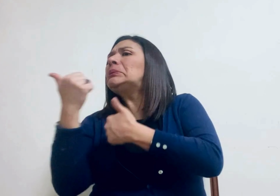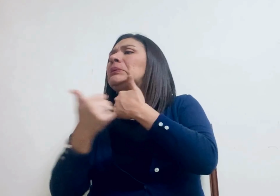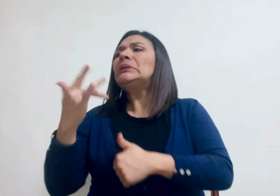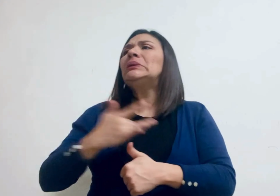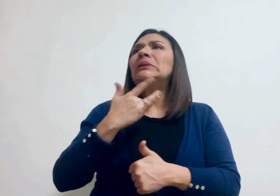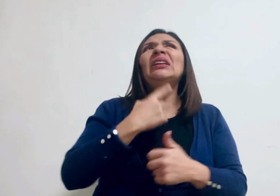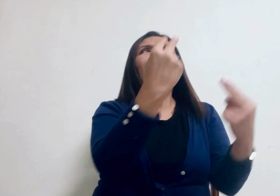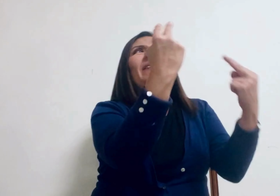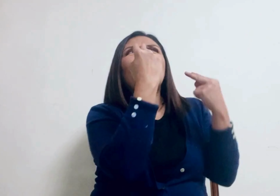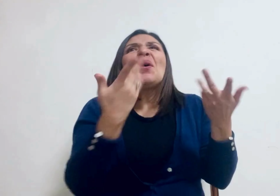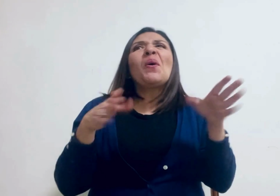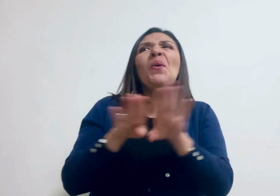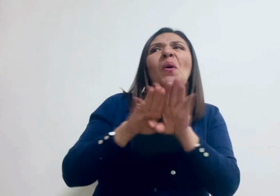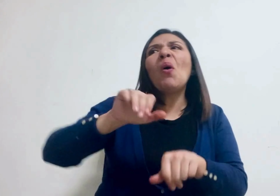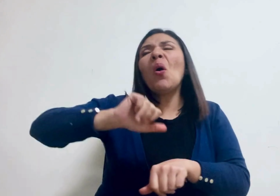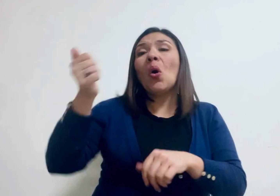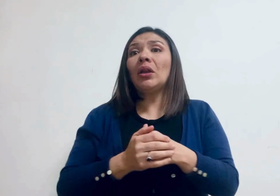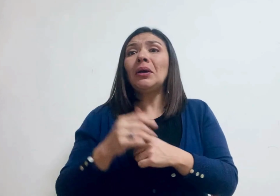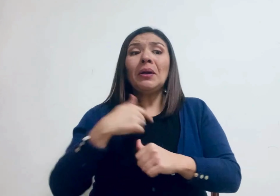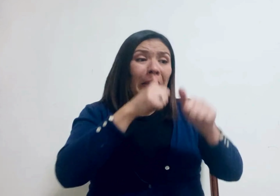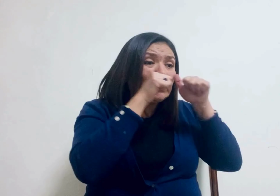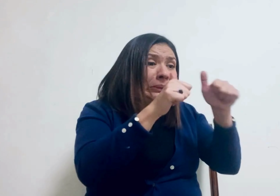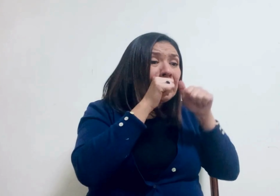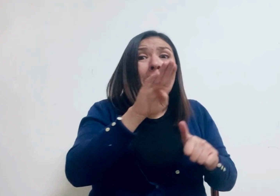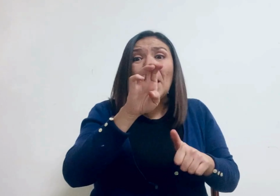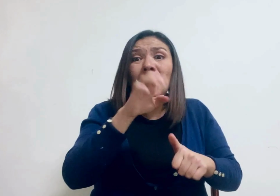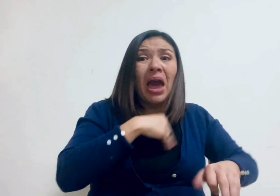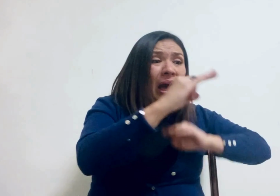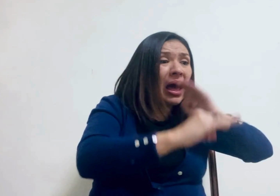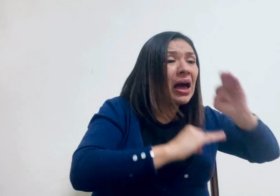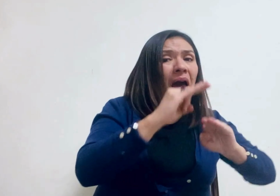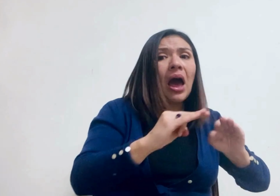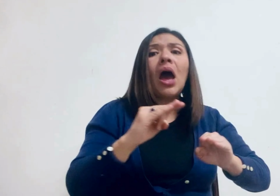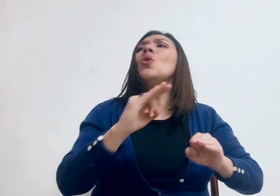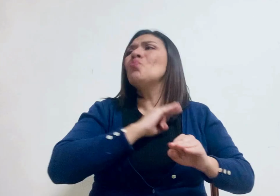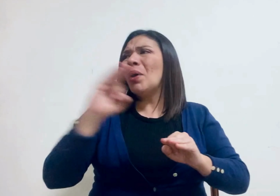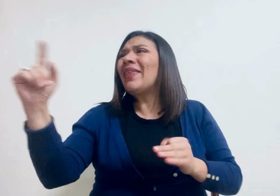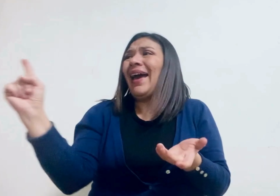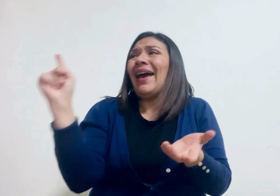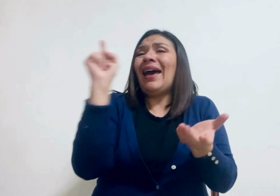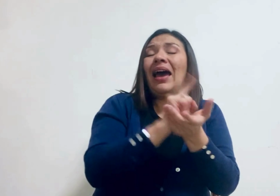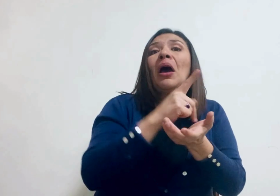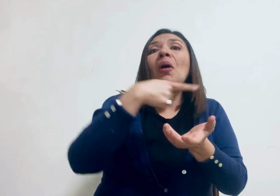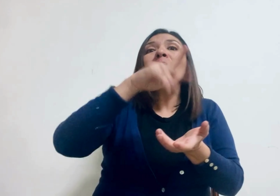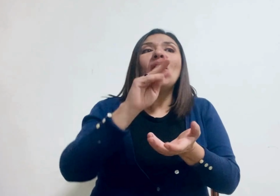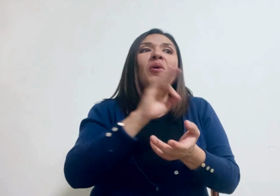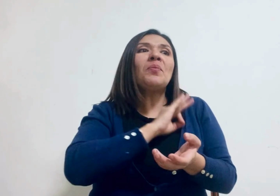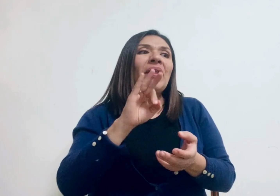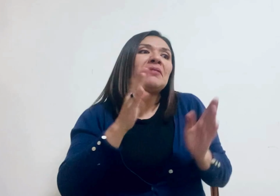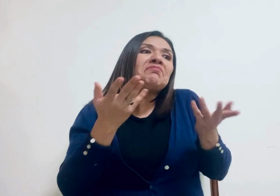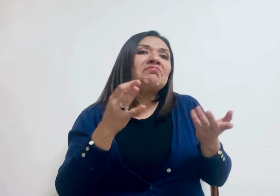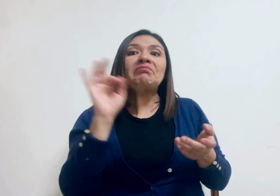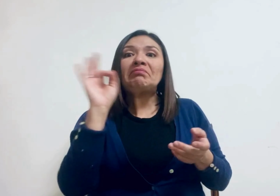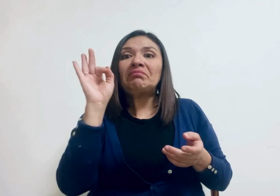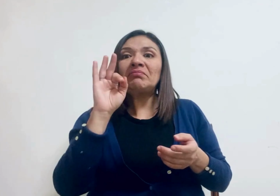la mirada de otras maneras. Y si nuestra mirada está en el bebé, evidentemente se van a acercar al bebé y a lo mejor van a empezar a hacer cosas como el bebé o